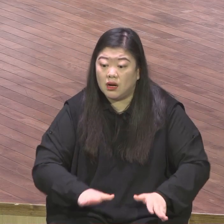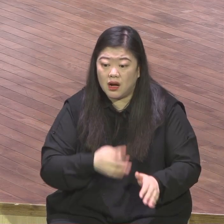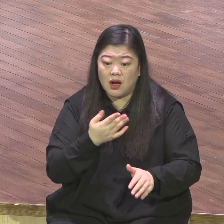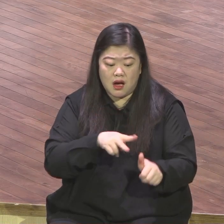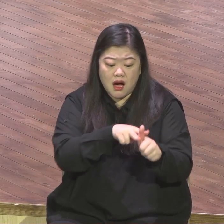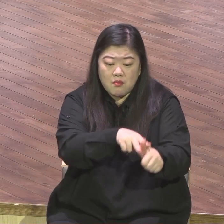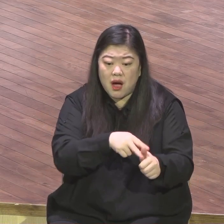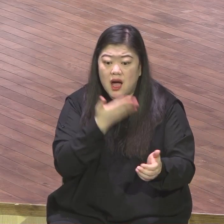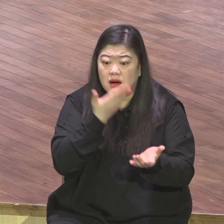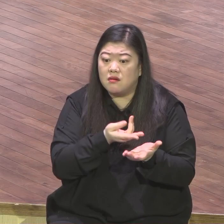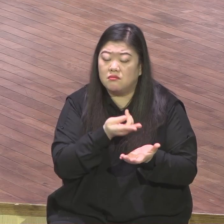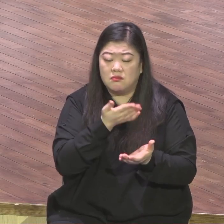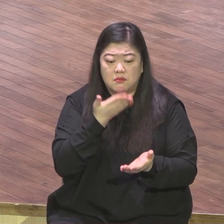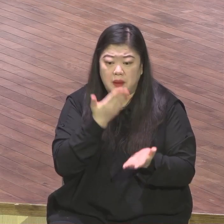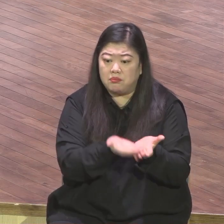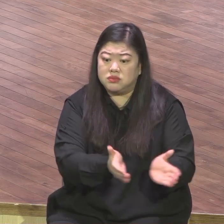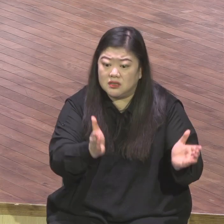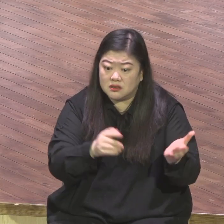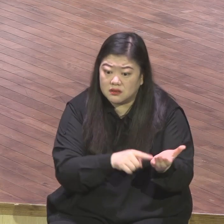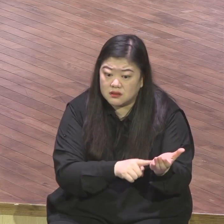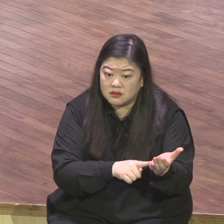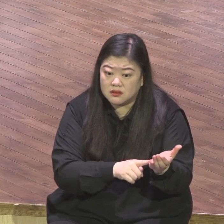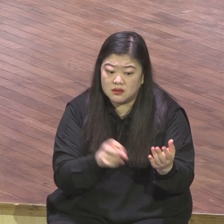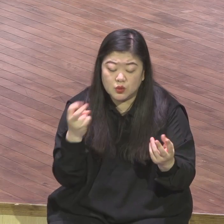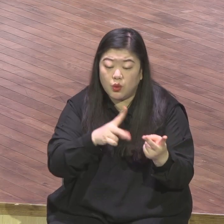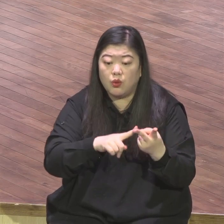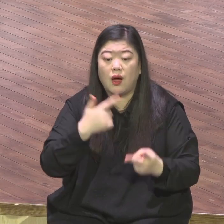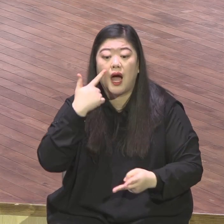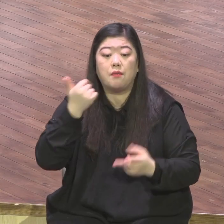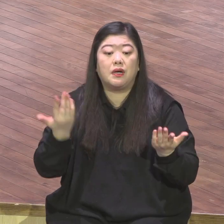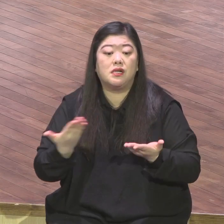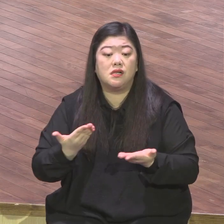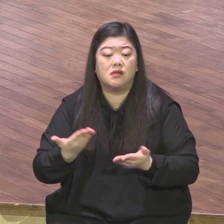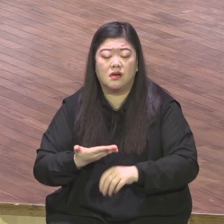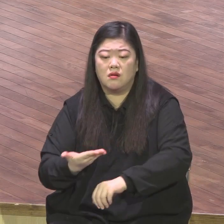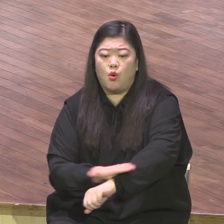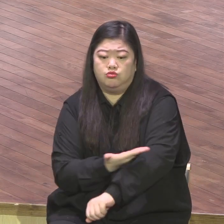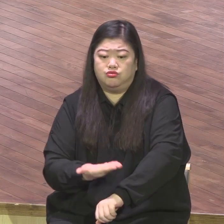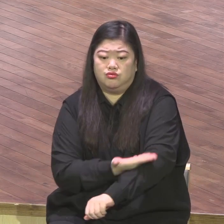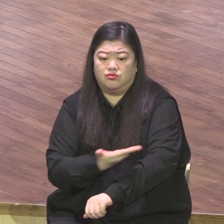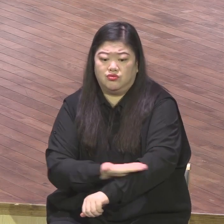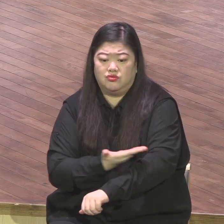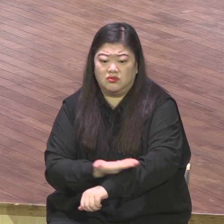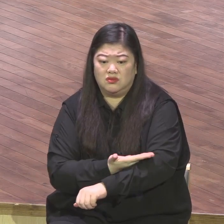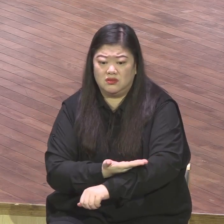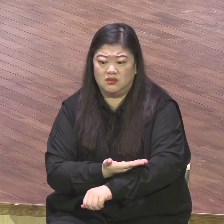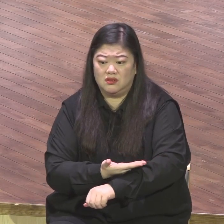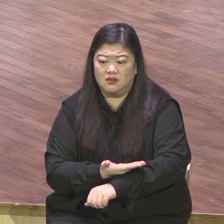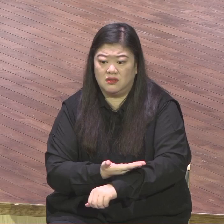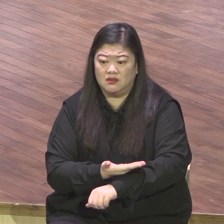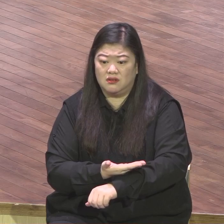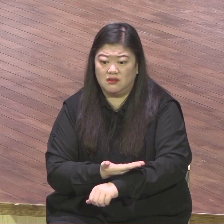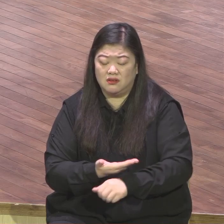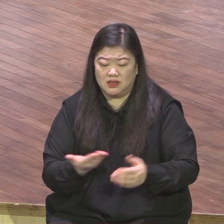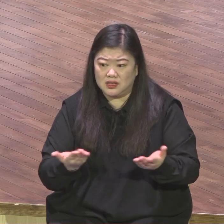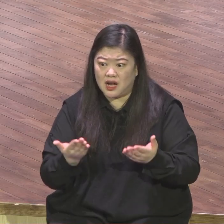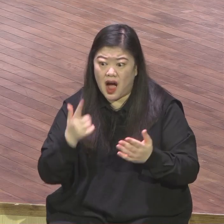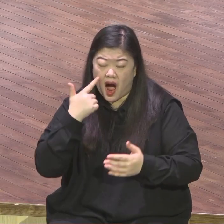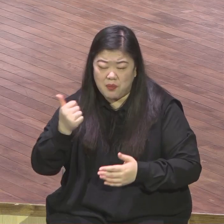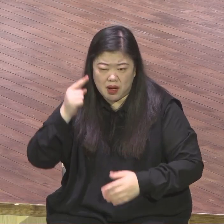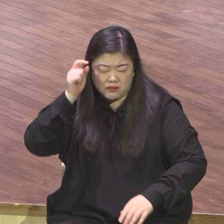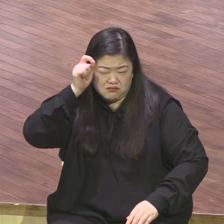왕궁거래 왕자가 아니고 목수의 아들로 노동자의 아들로 그것도 모자랐어.